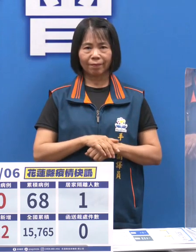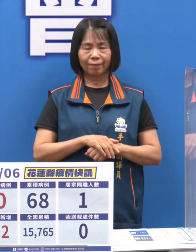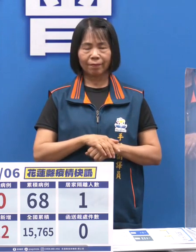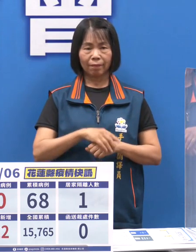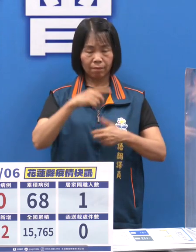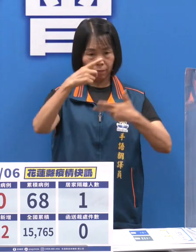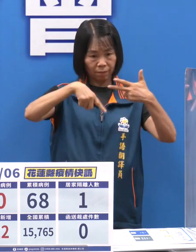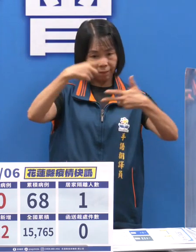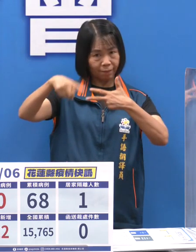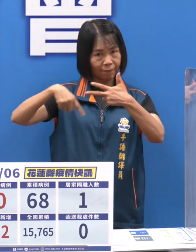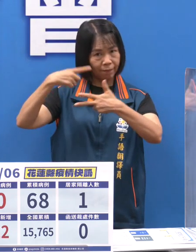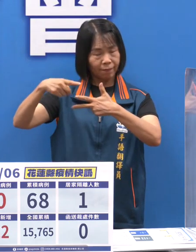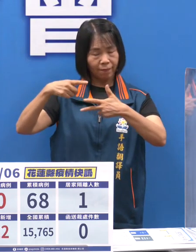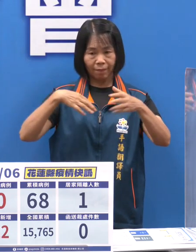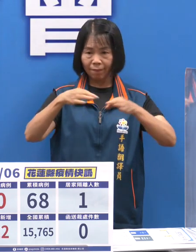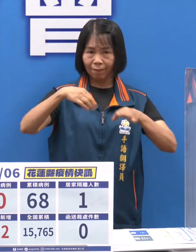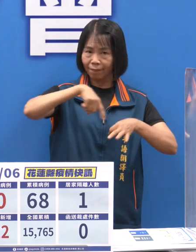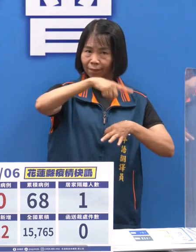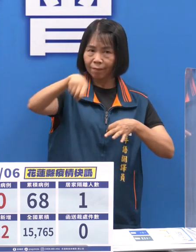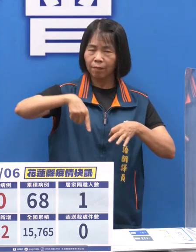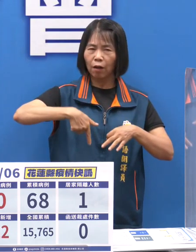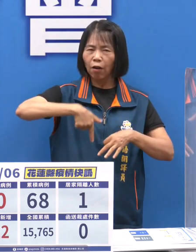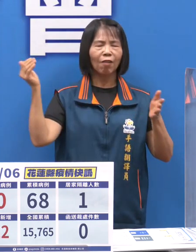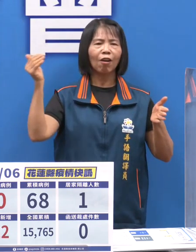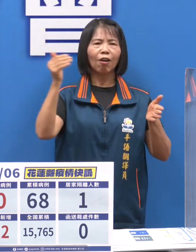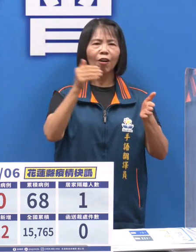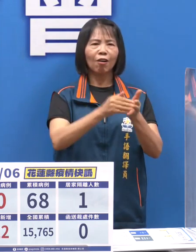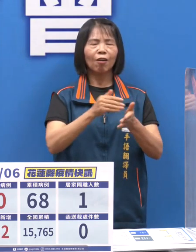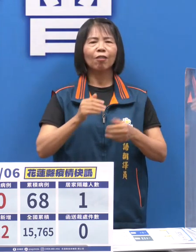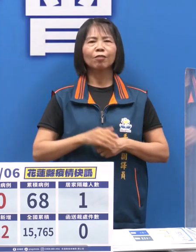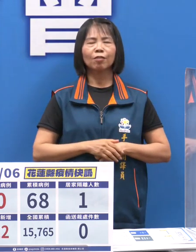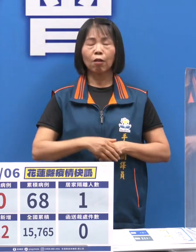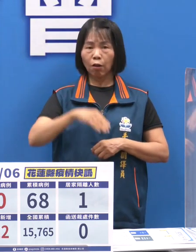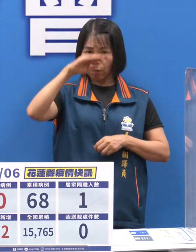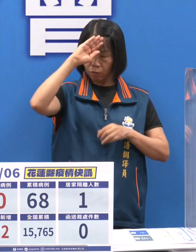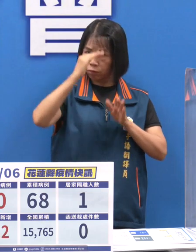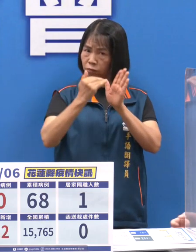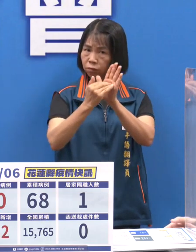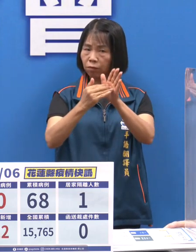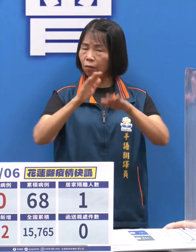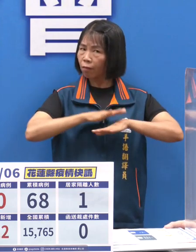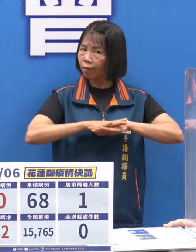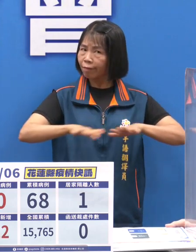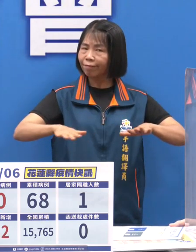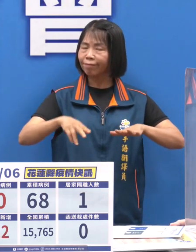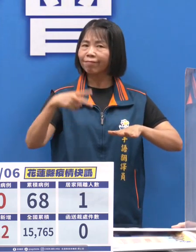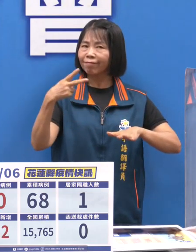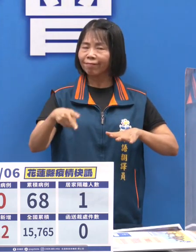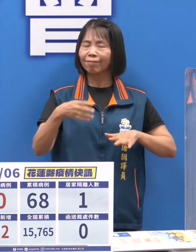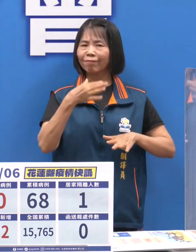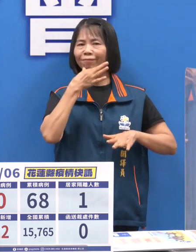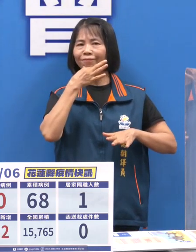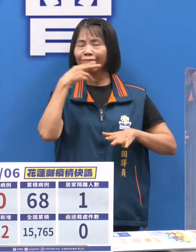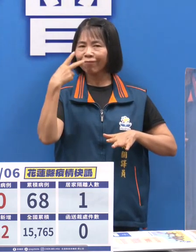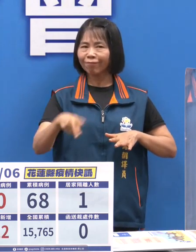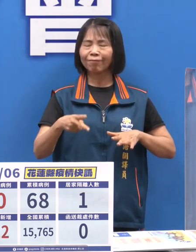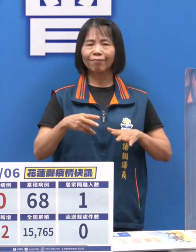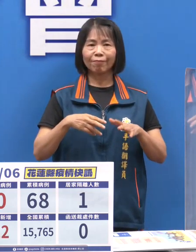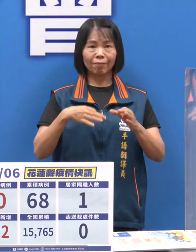周要接受快筛，基于防疫的安全，也基于业者生